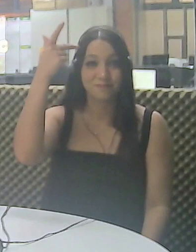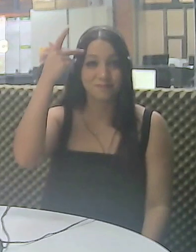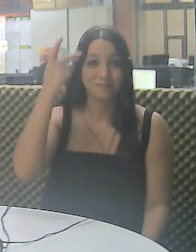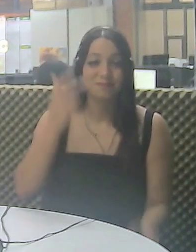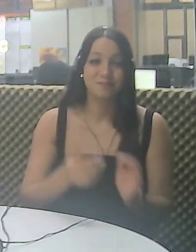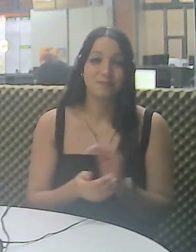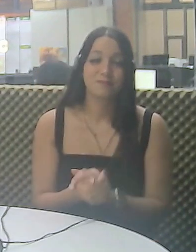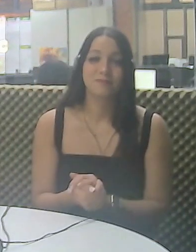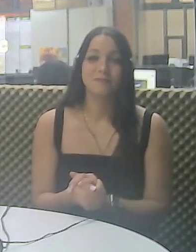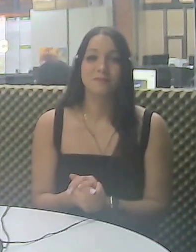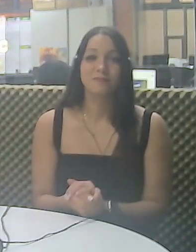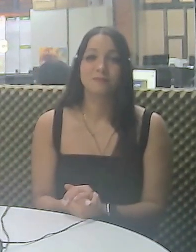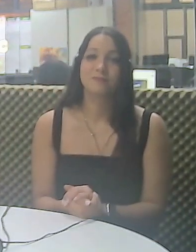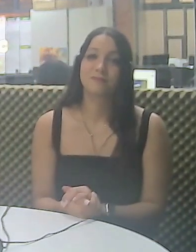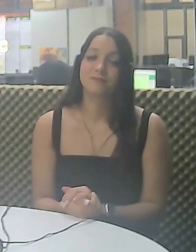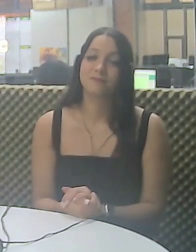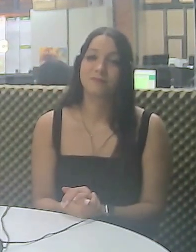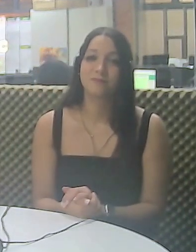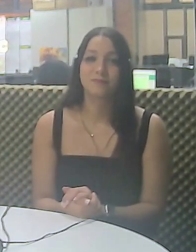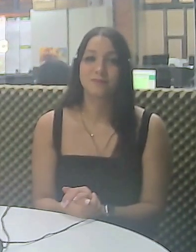Prefeitura.